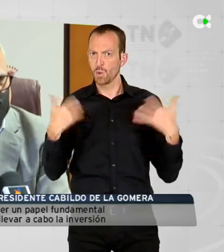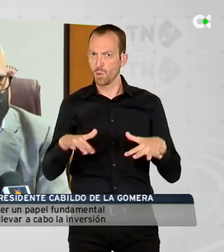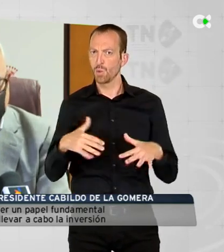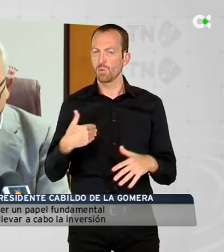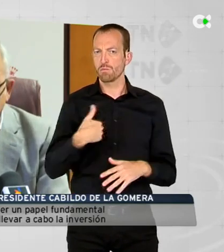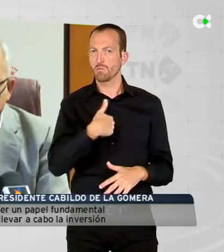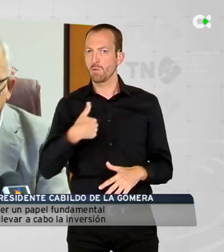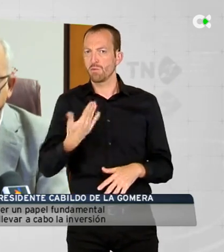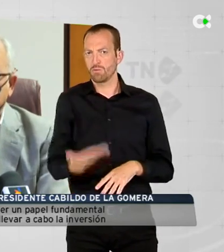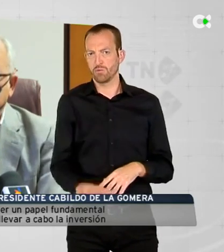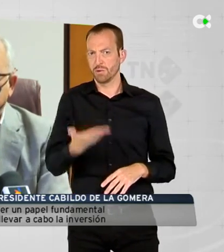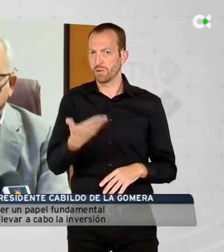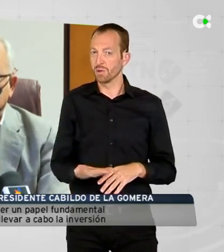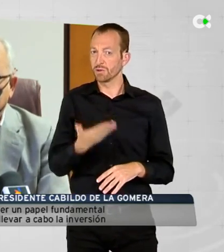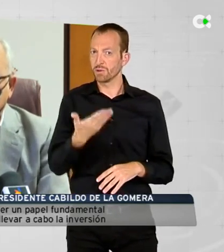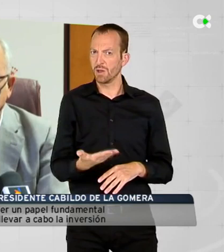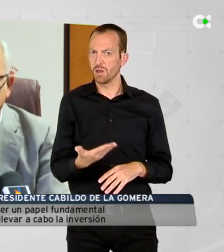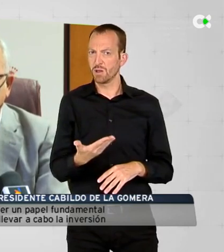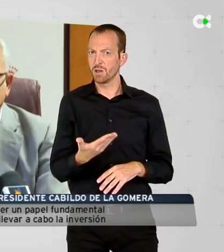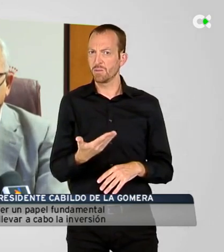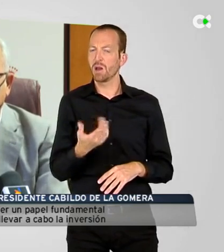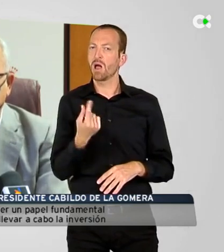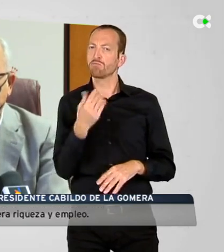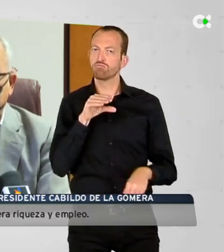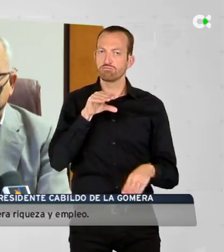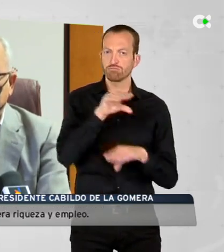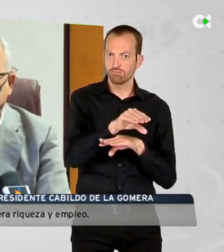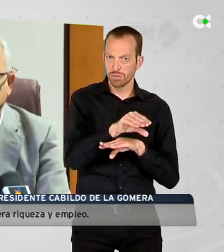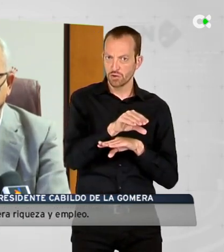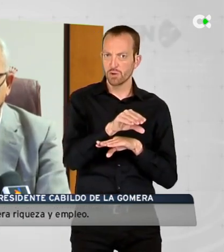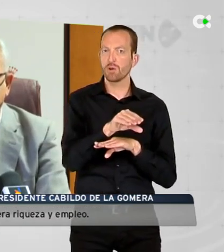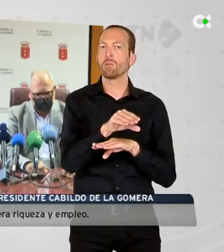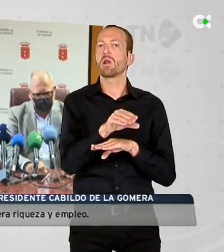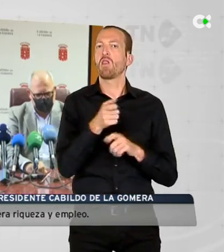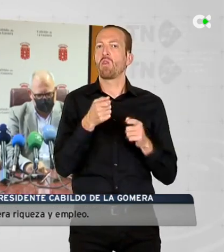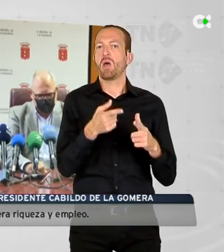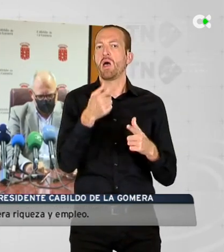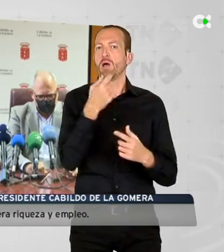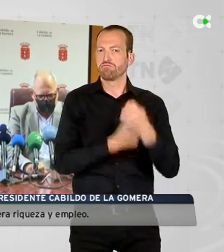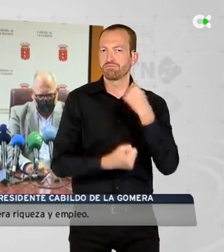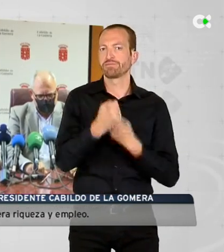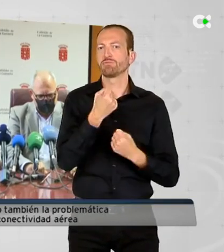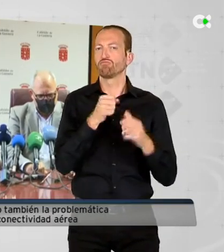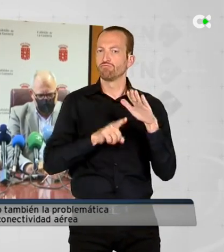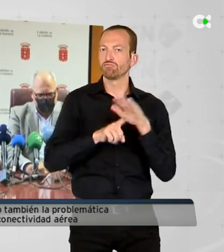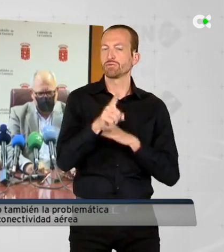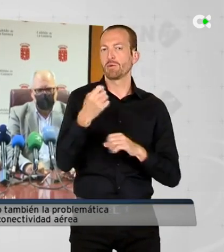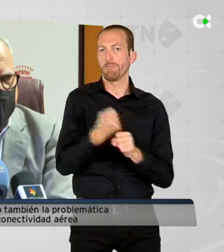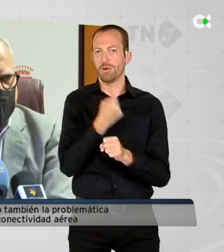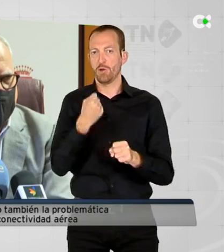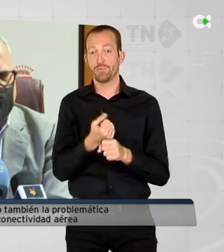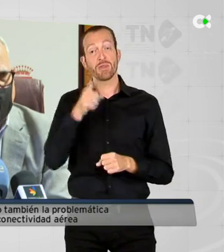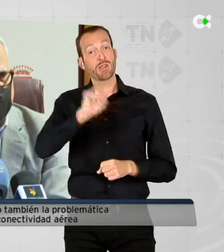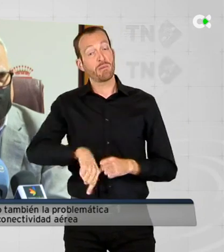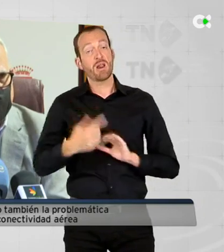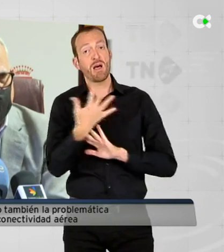fundamental a la hora de llevar a cabo la inversión que genere riqueza y empleo. Se ha tratado también